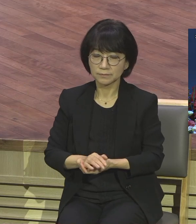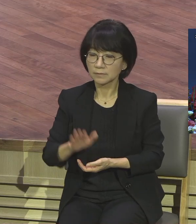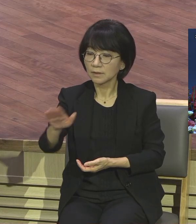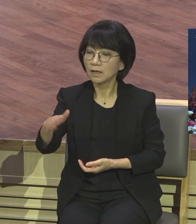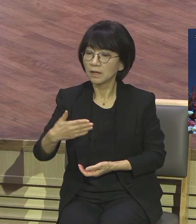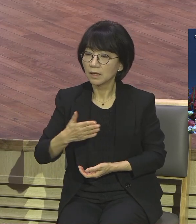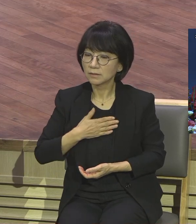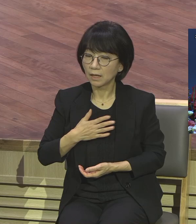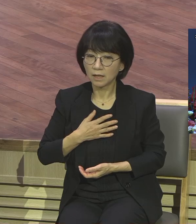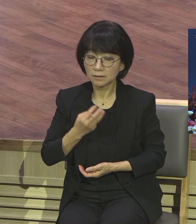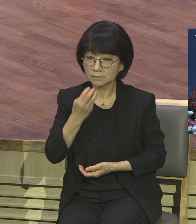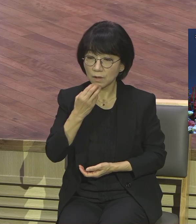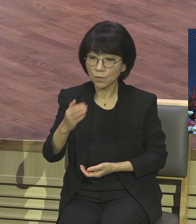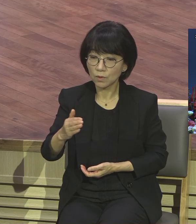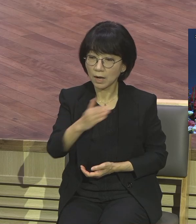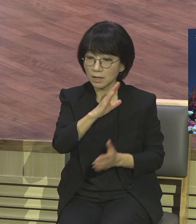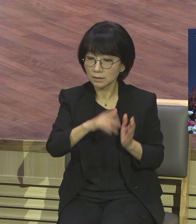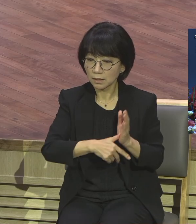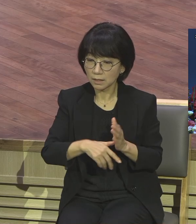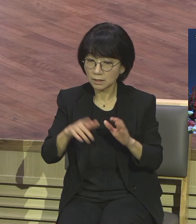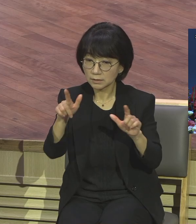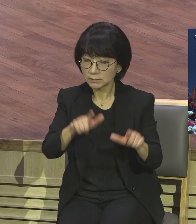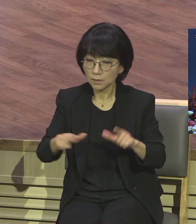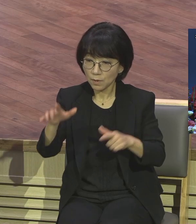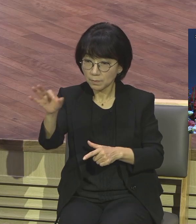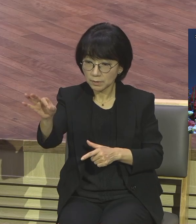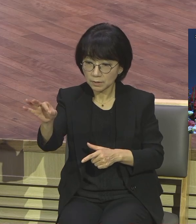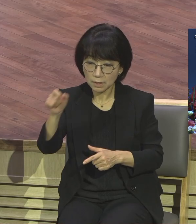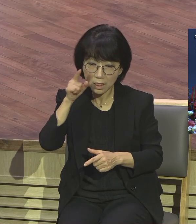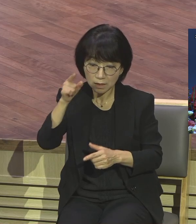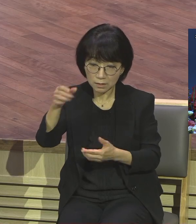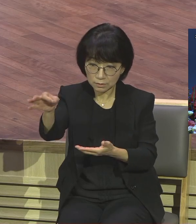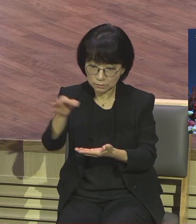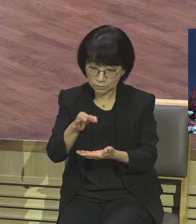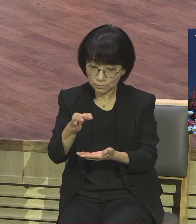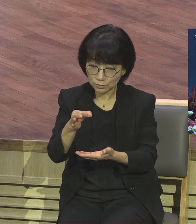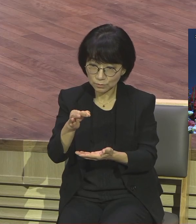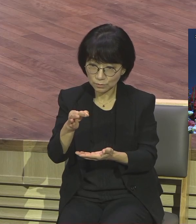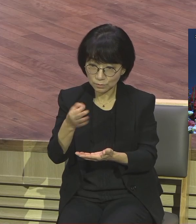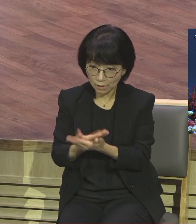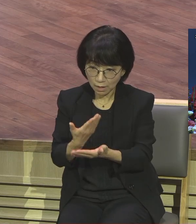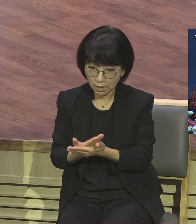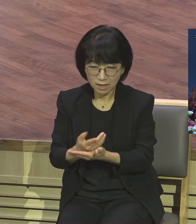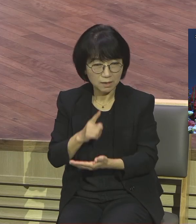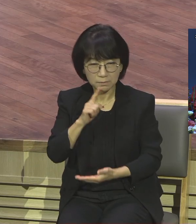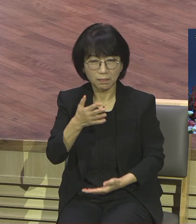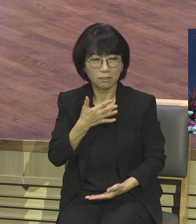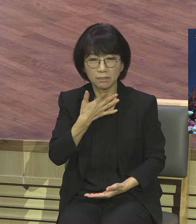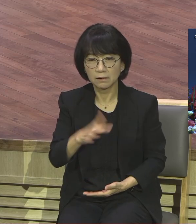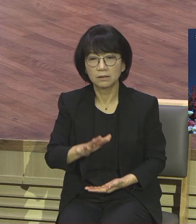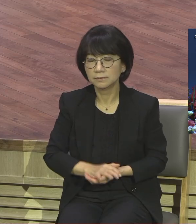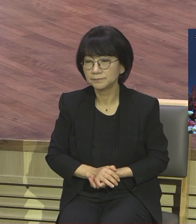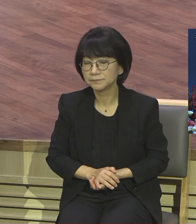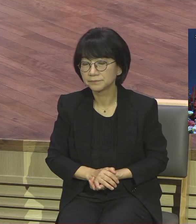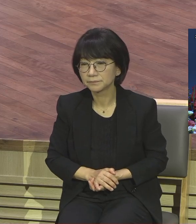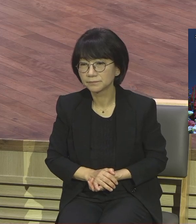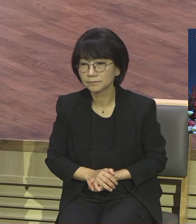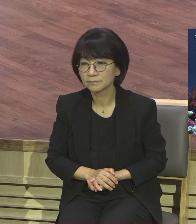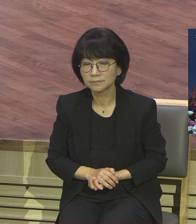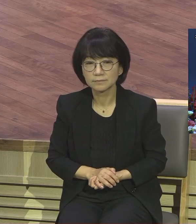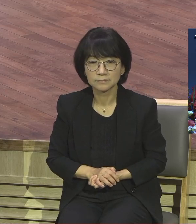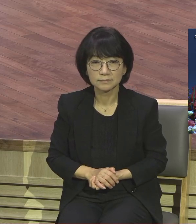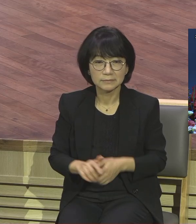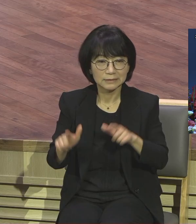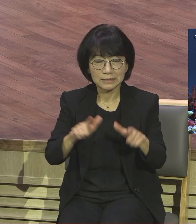서울 가니까 생활비 한 달에 얼마씩 보내 알겠지 뭐 하든 도장 찍어 하든지 뭐 이렇게 뭐 있어야 될 거 아니에요.